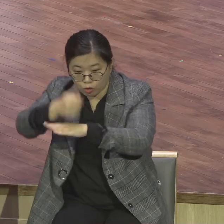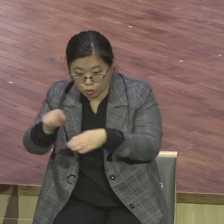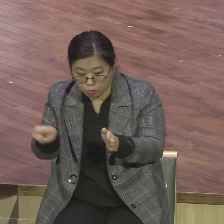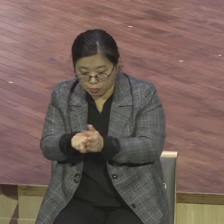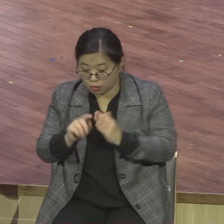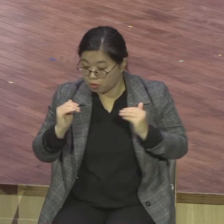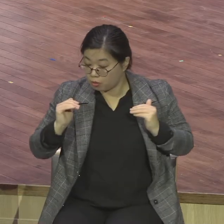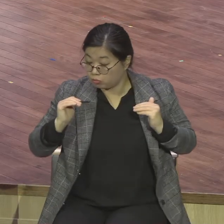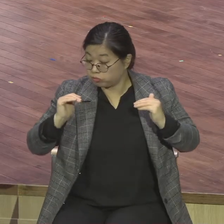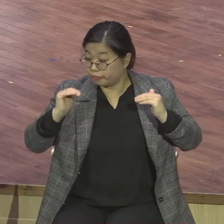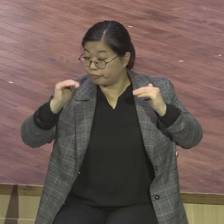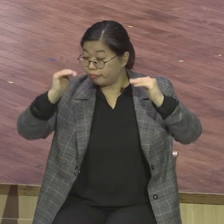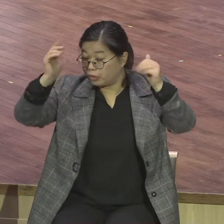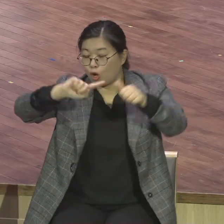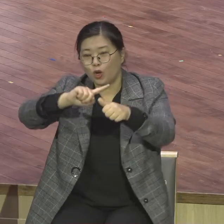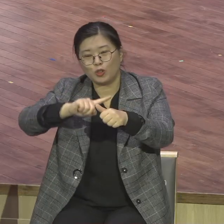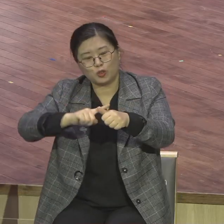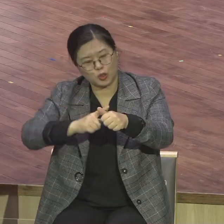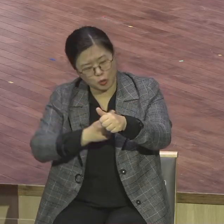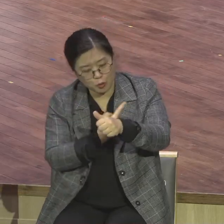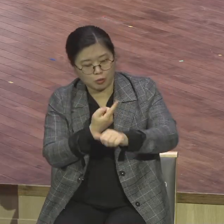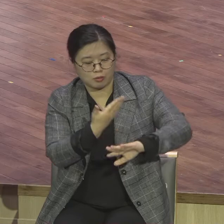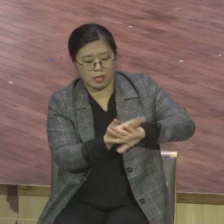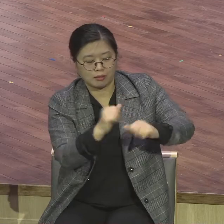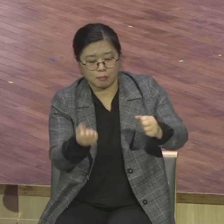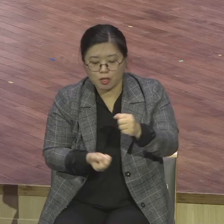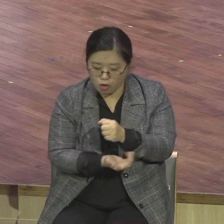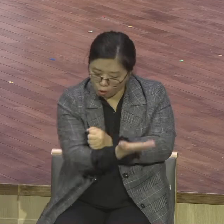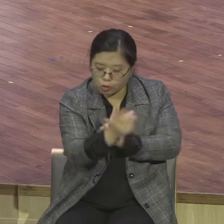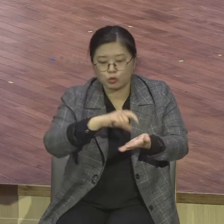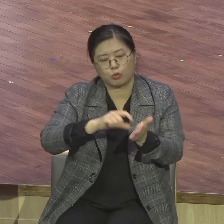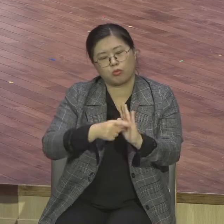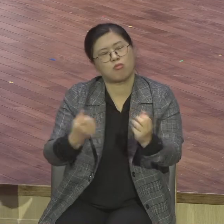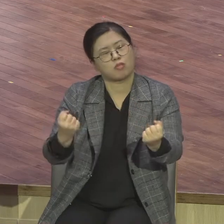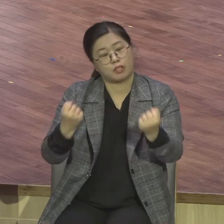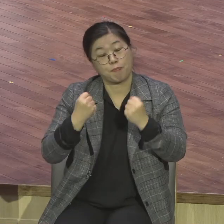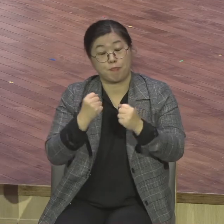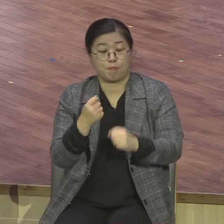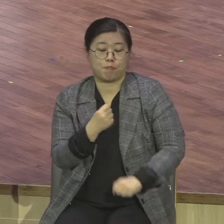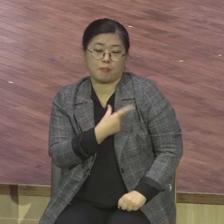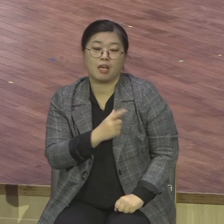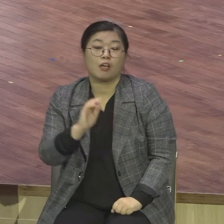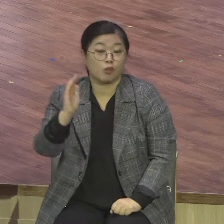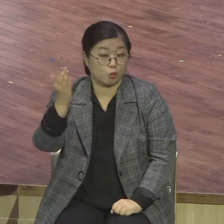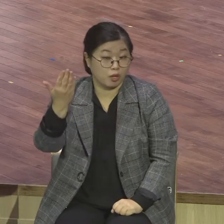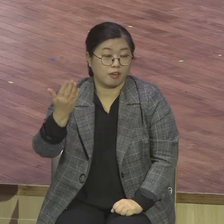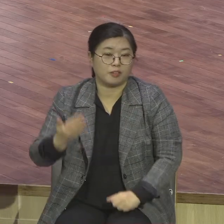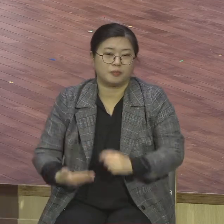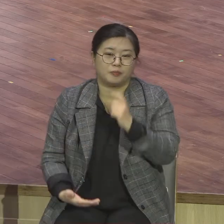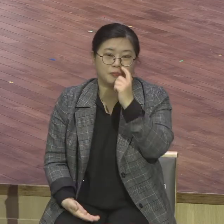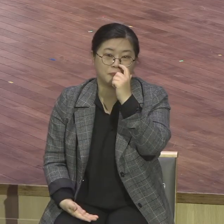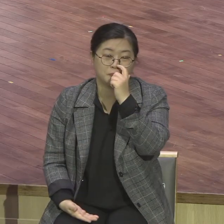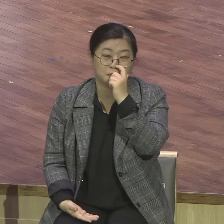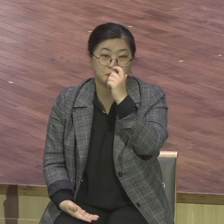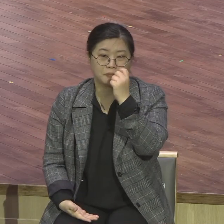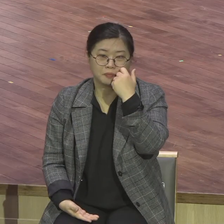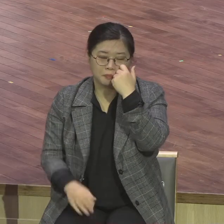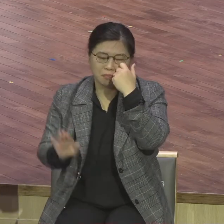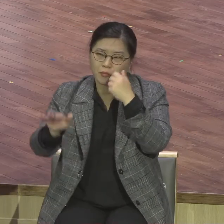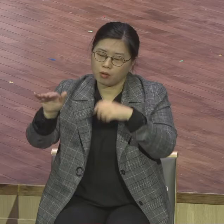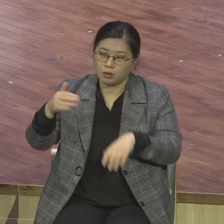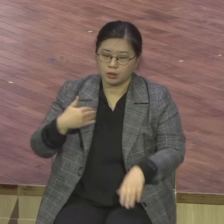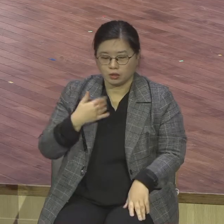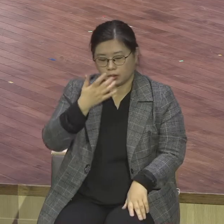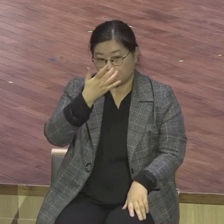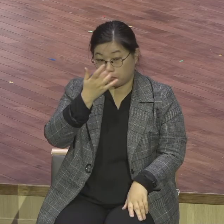거 처음 안 하고 무슨 정인 됩니까? 나는 아무 시험 당한 적도 없고 나는 뭐 그렇게 빼저리게 고민해 본 적도